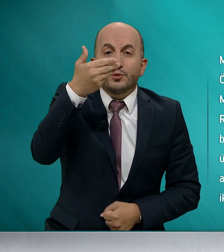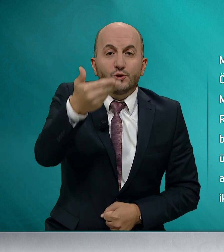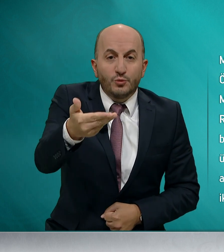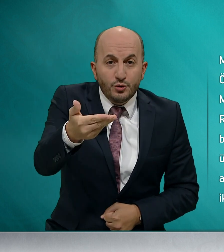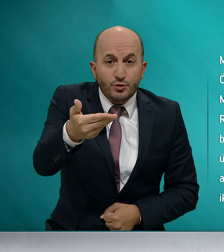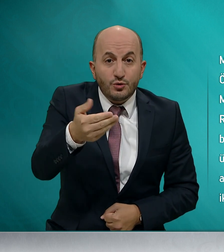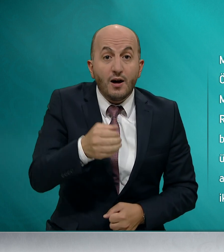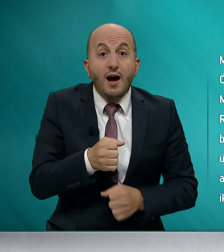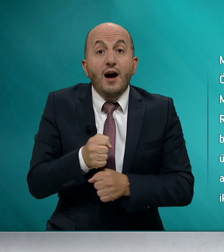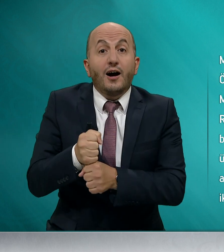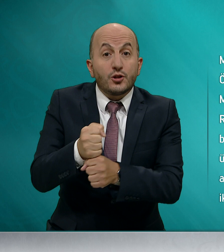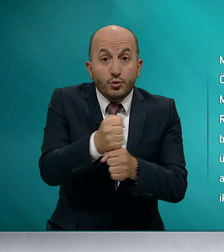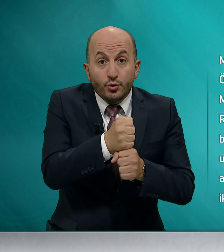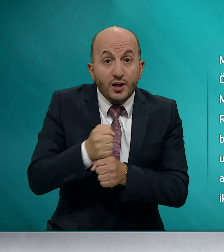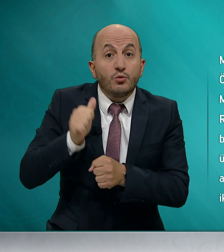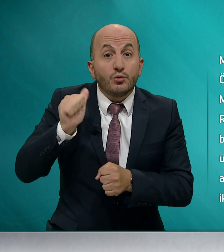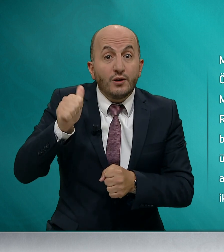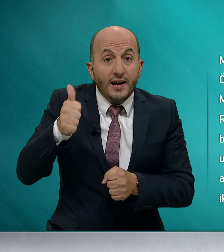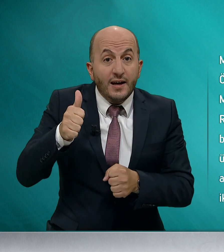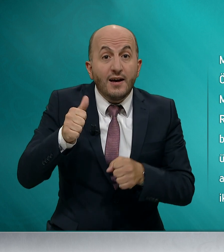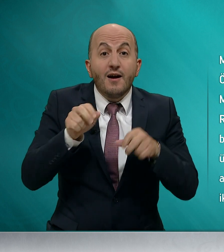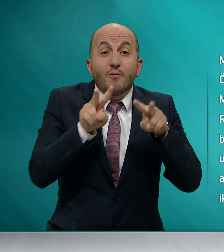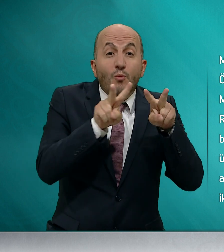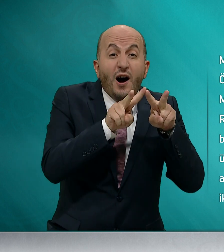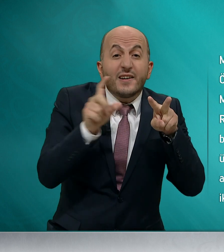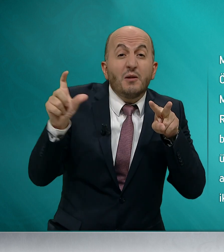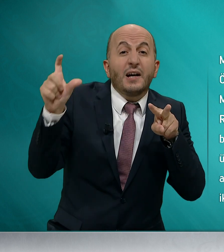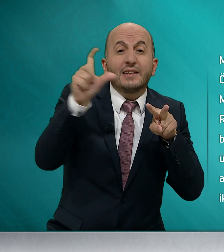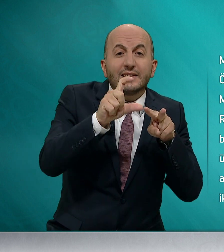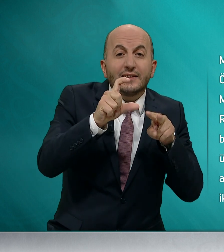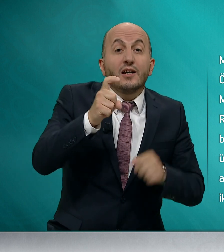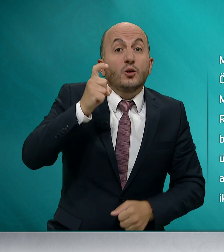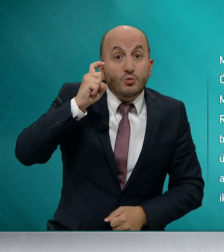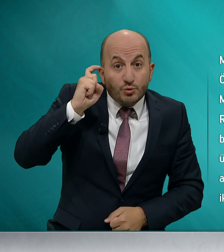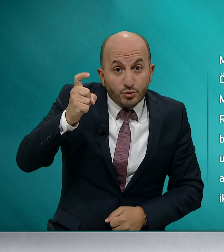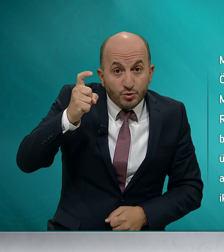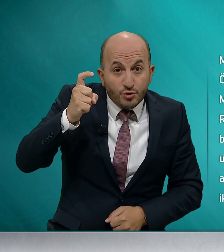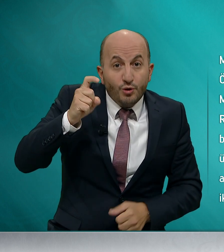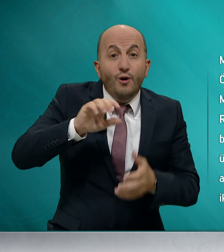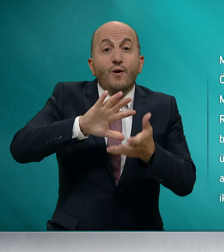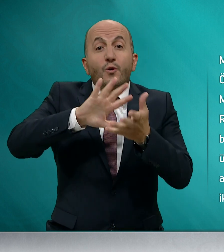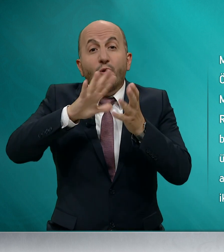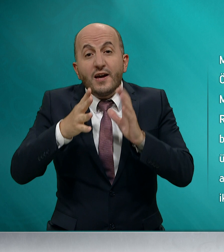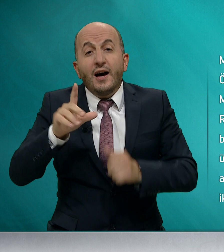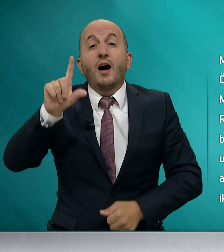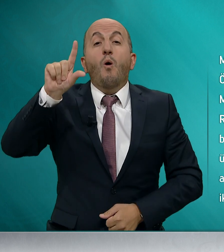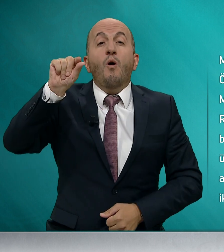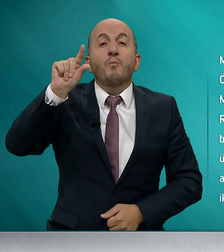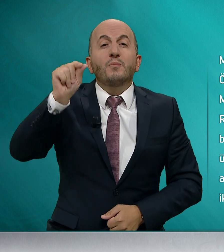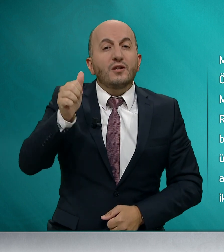ediyorum buyurmuş. Aşure gününe Muharrem ayının 9.